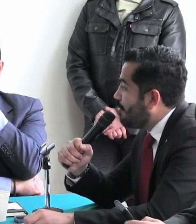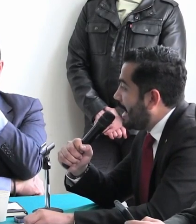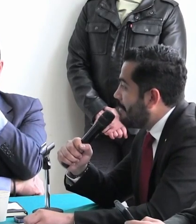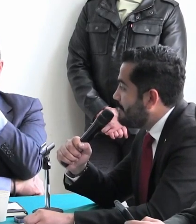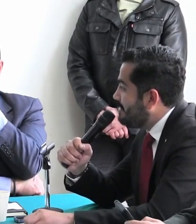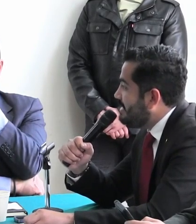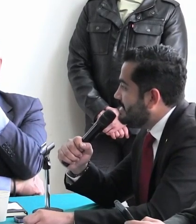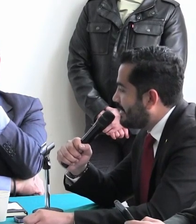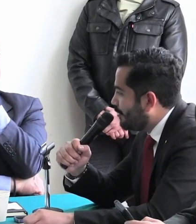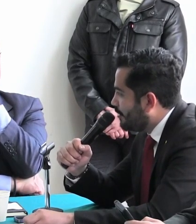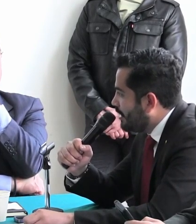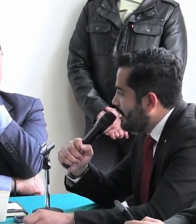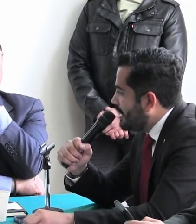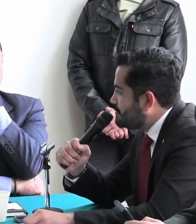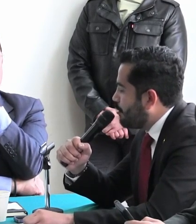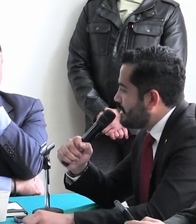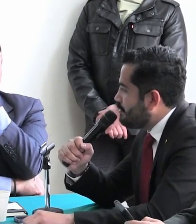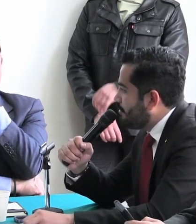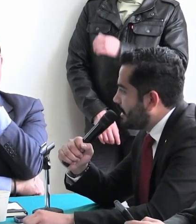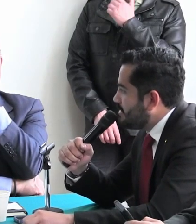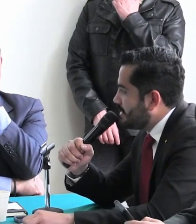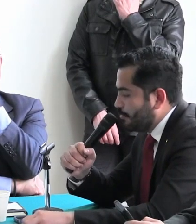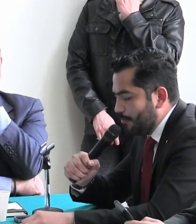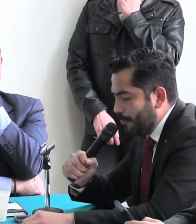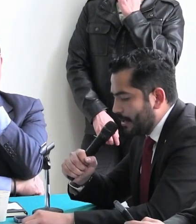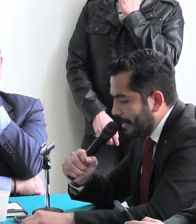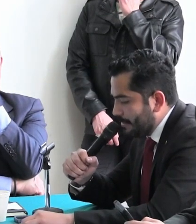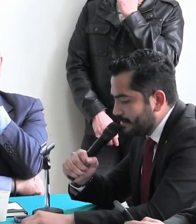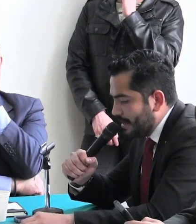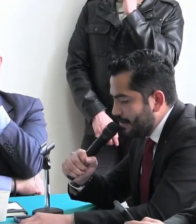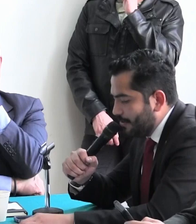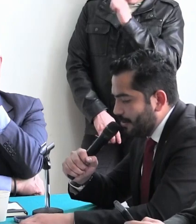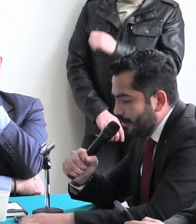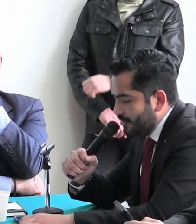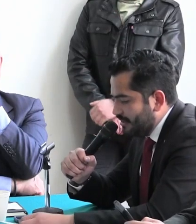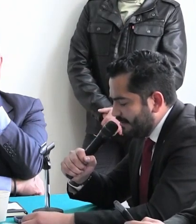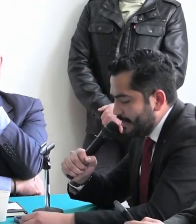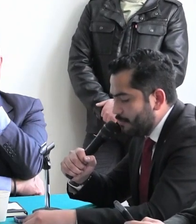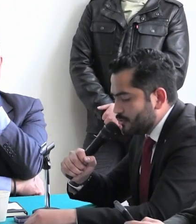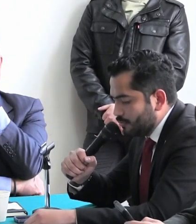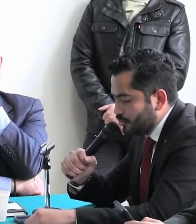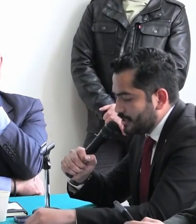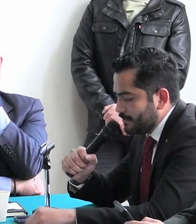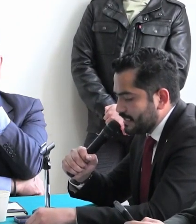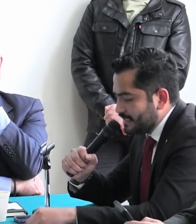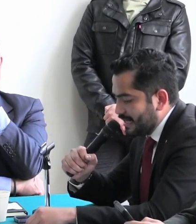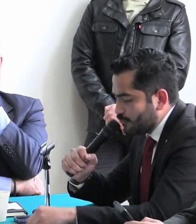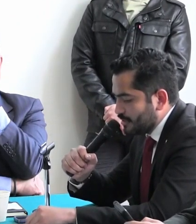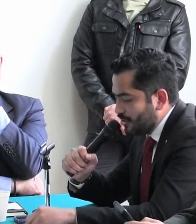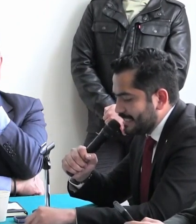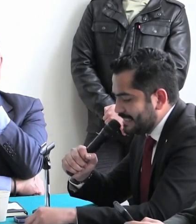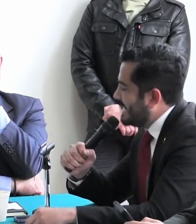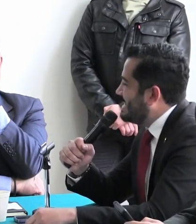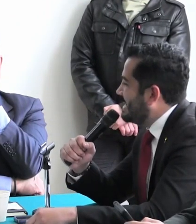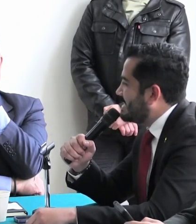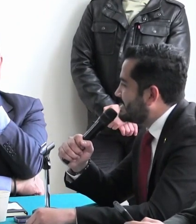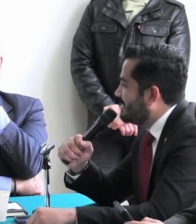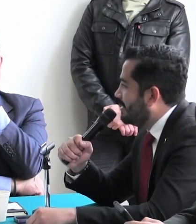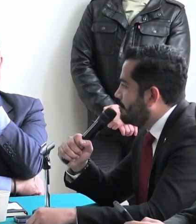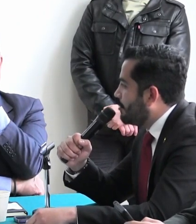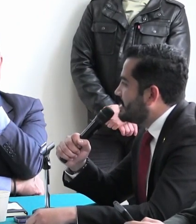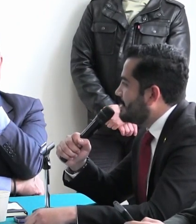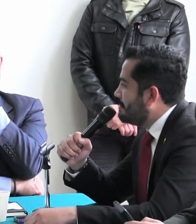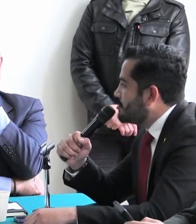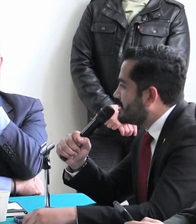un medio ambiente sano? Es por eso que este grupo parlamentario diferimos muchas veces de las cuestiones